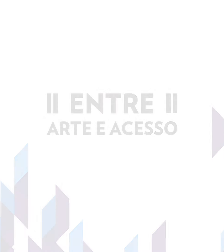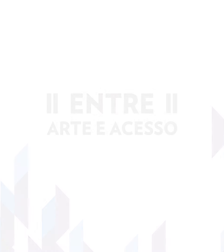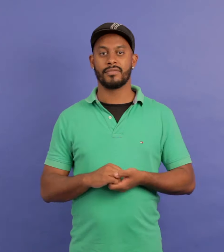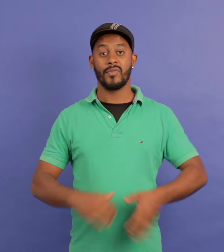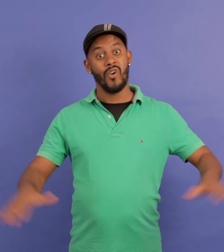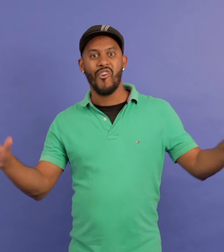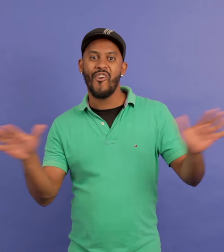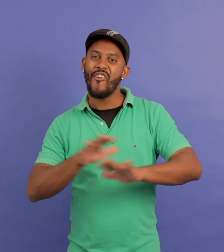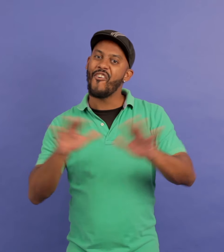Olá!